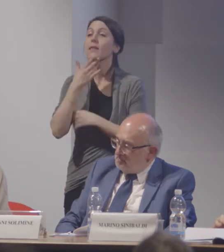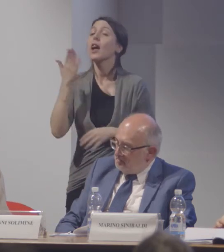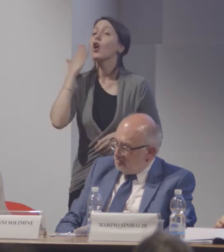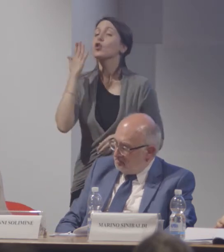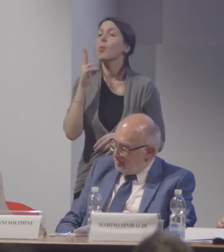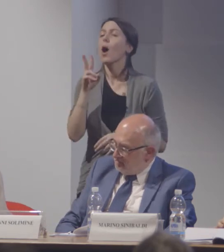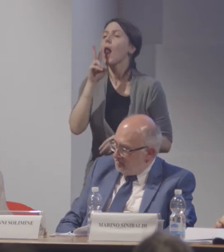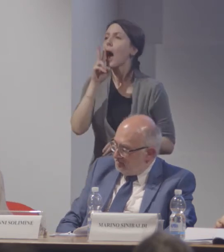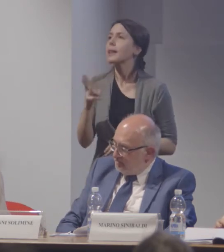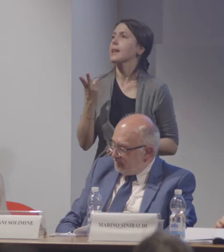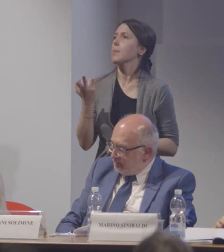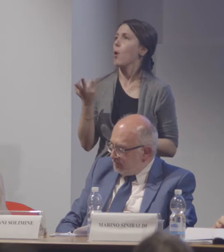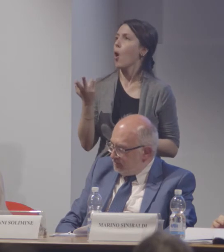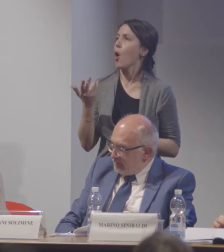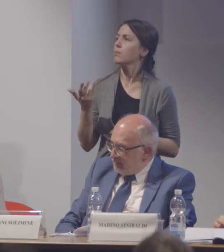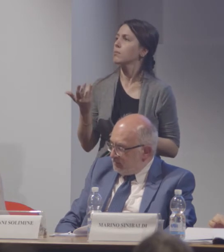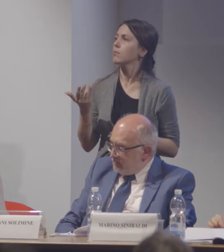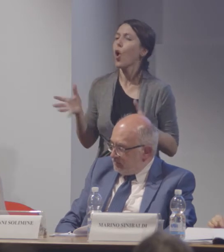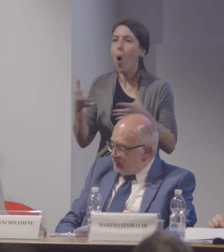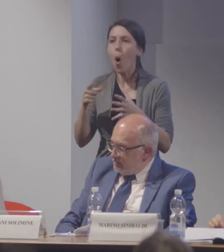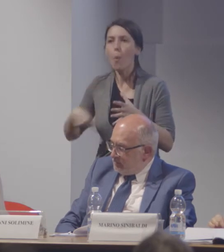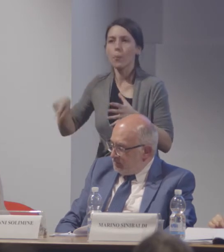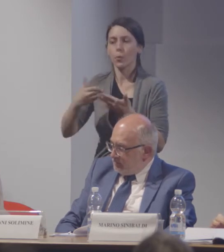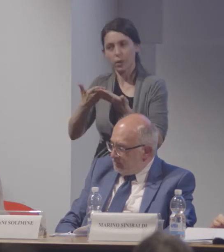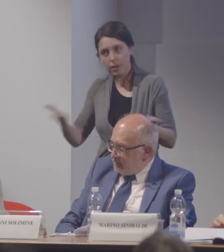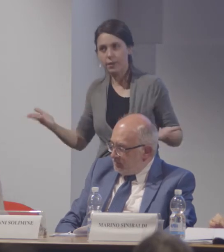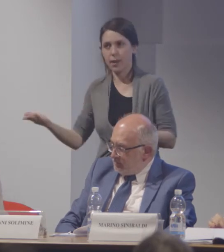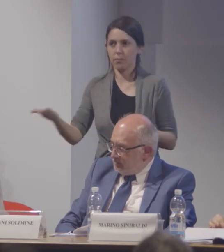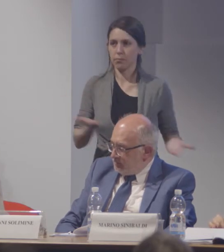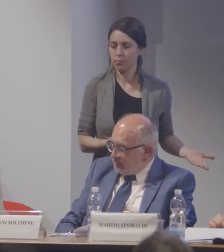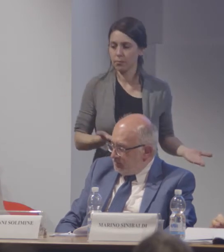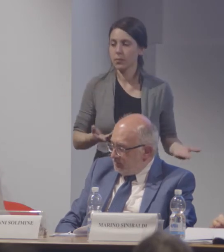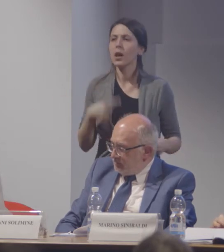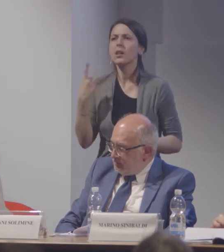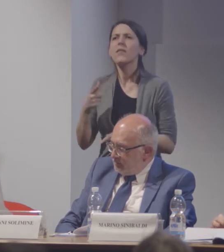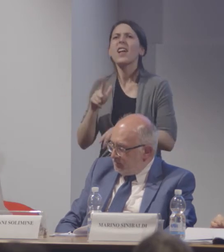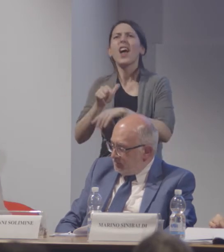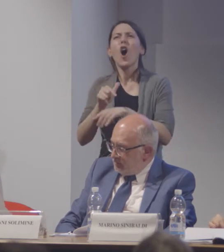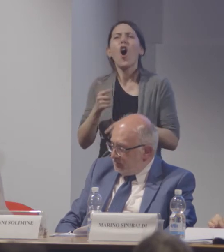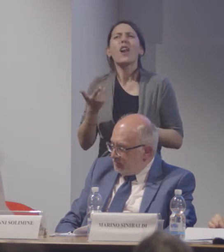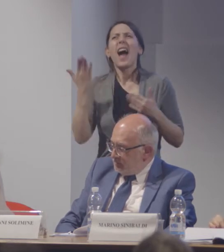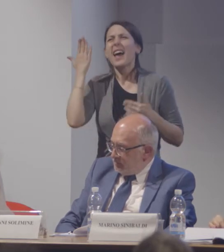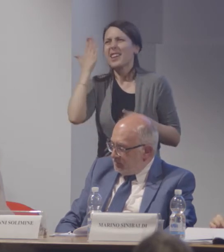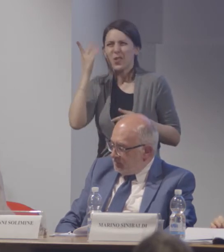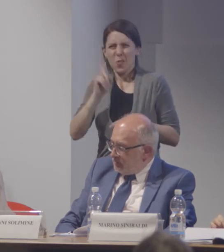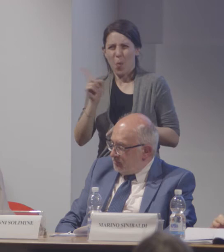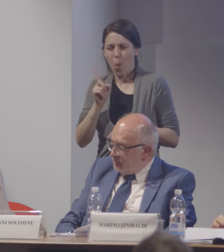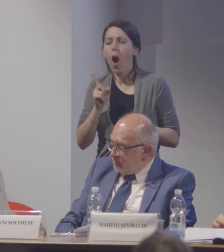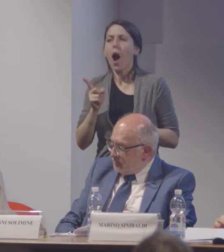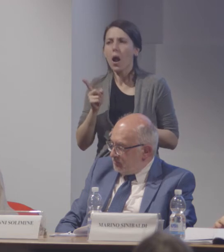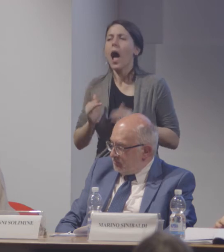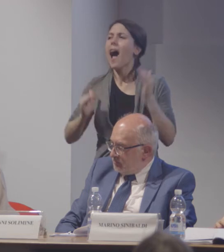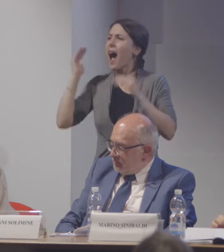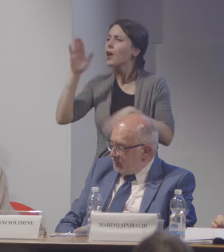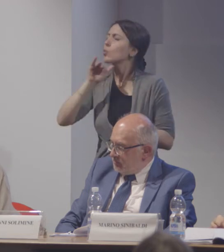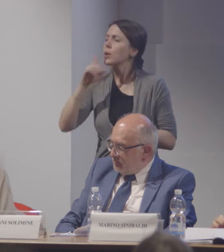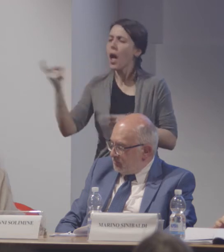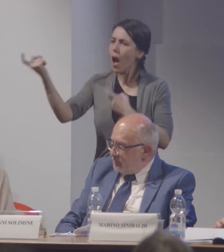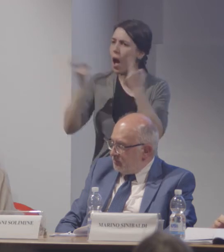alla comunità e fruibile dalla comunità, dove negli orari non scolastici adulti e anziani possano trovare occasioni